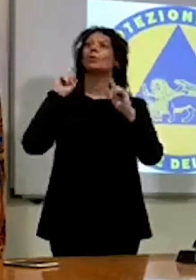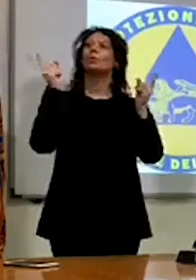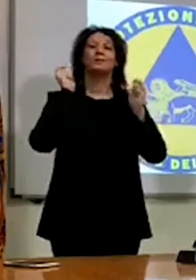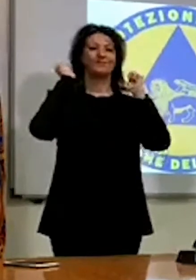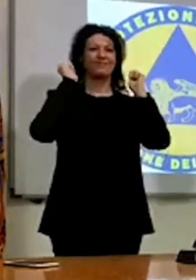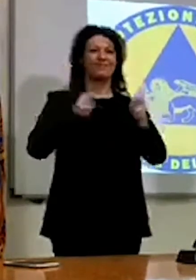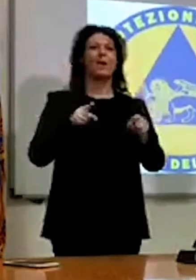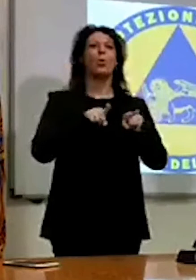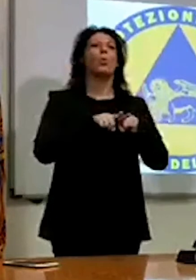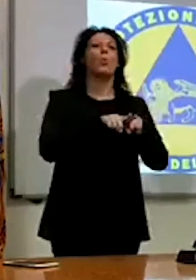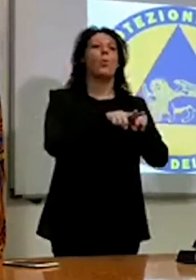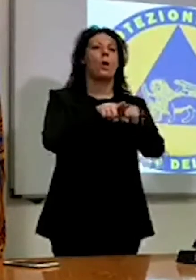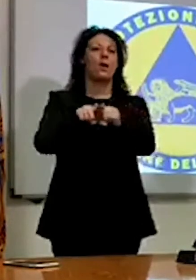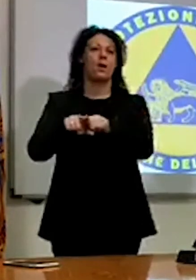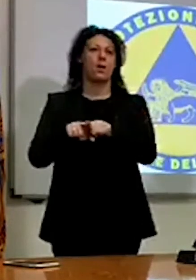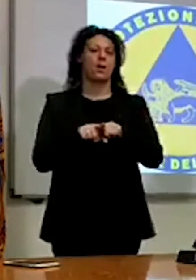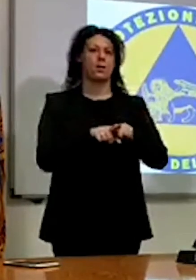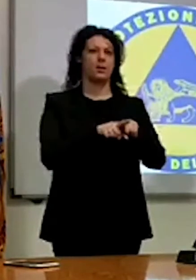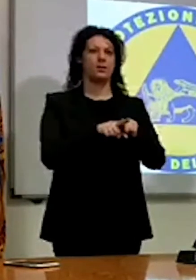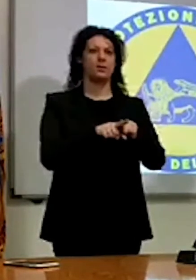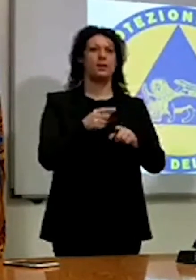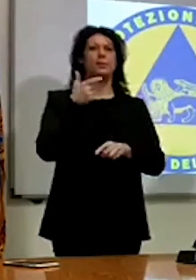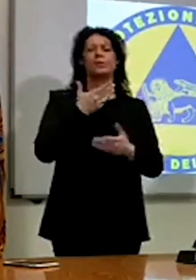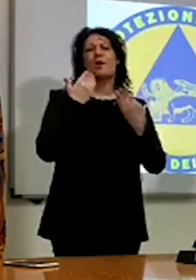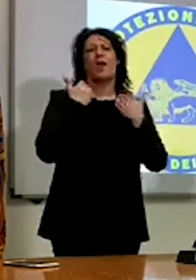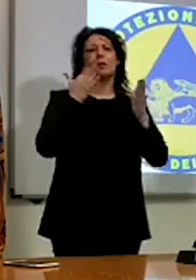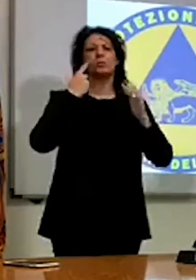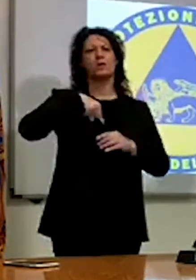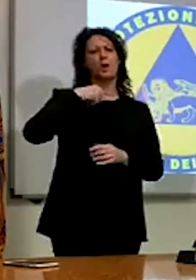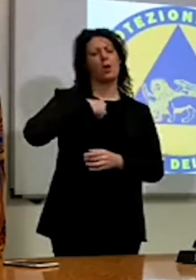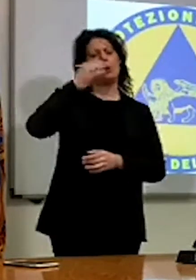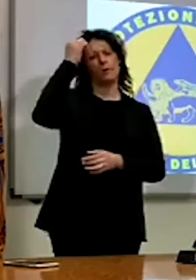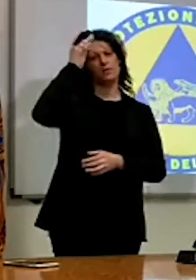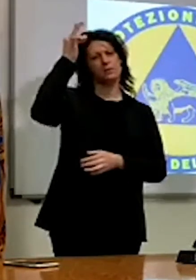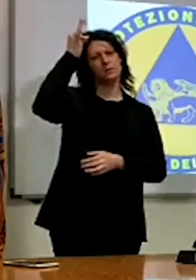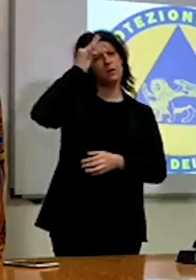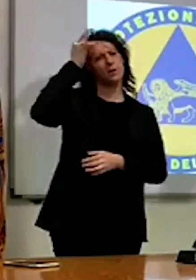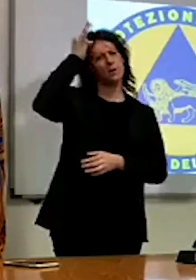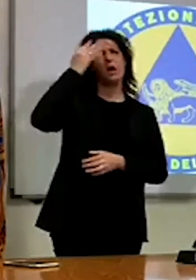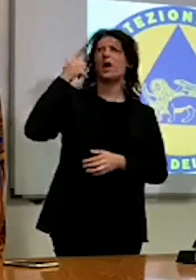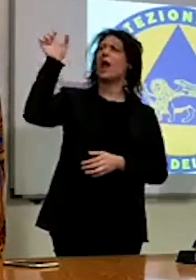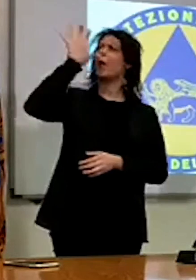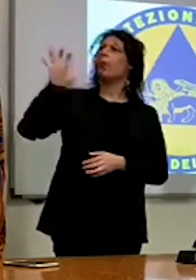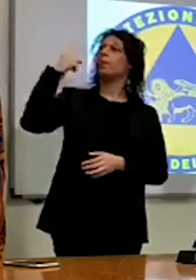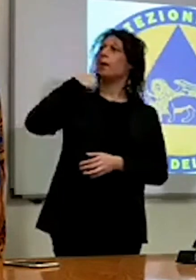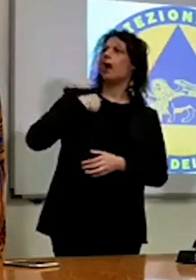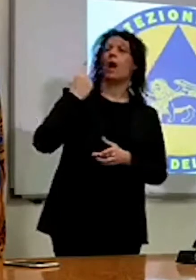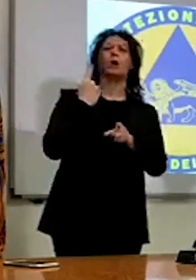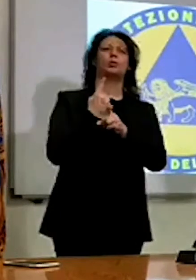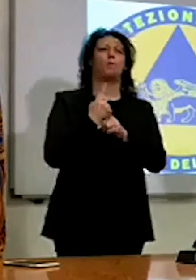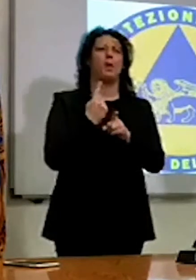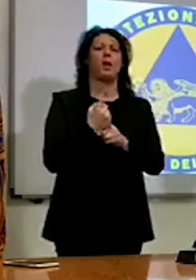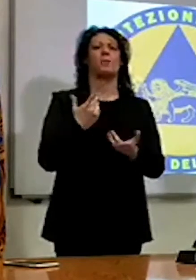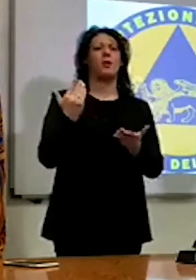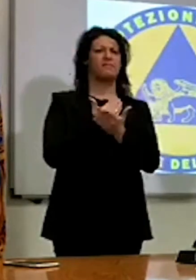potenzialità chi vuol dire che si sia fatti e serenità liverani sentendosi dire l'europa ha preferito evitare agli aiuti di stato